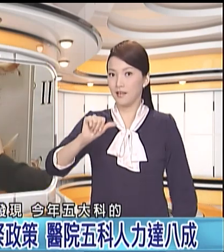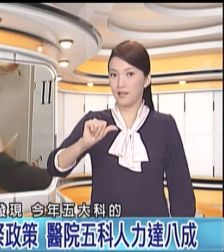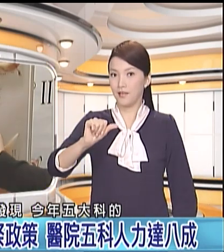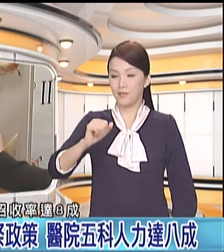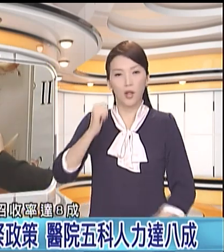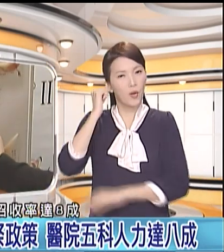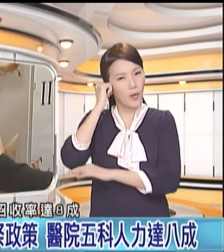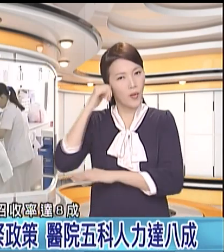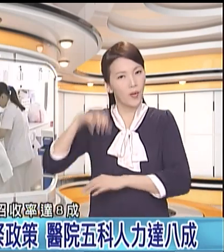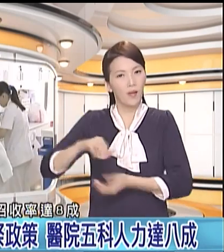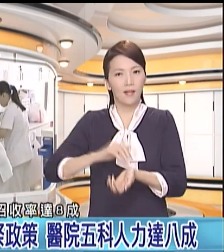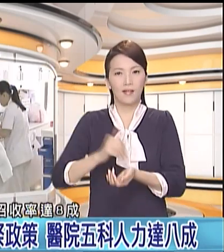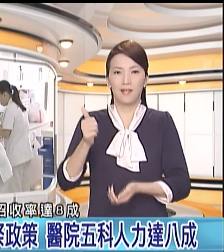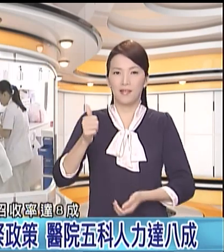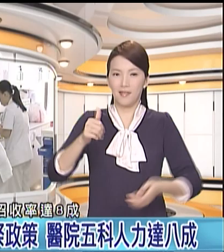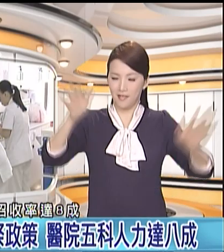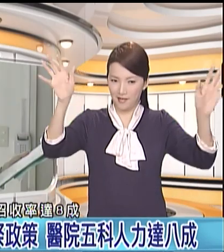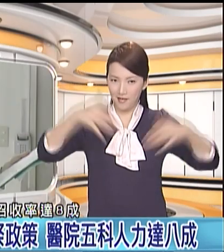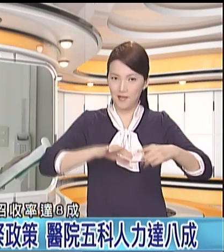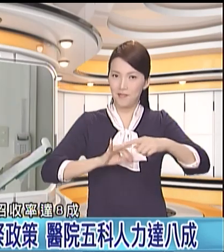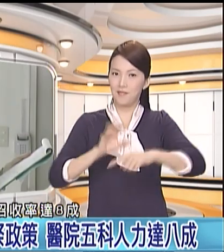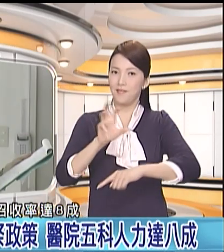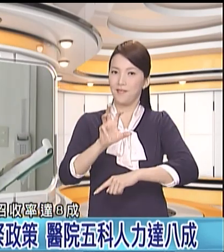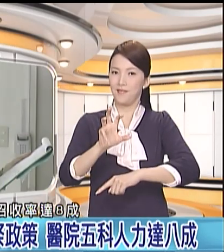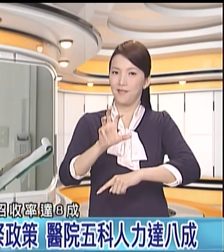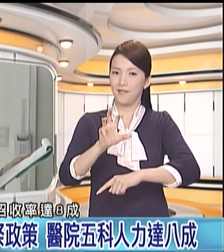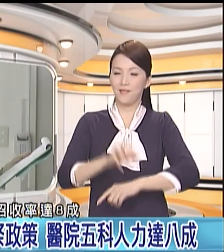住院医师招收率有达到80%。